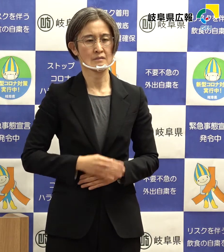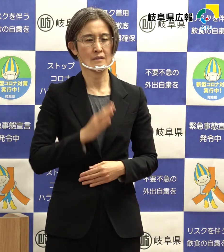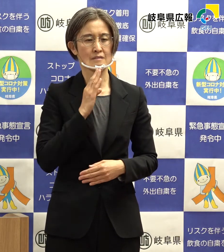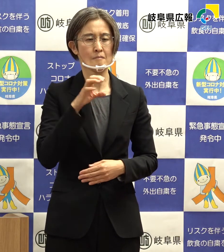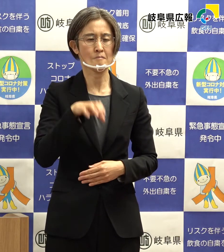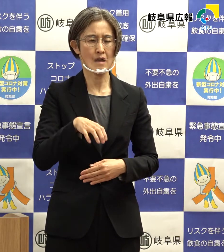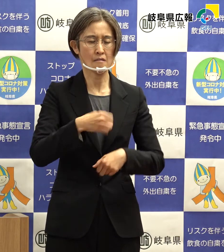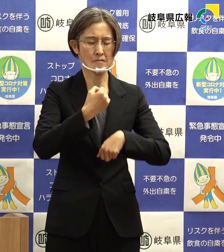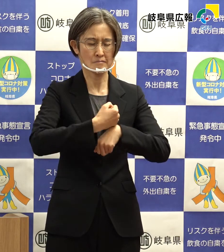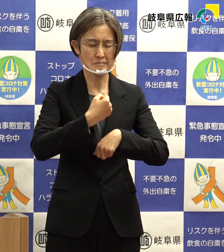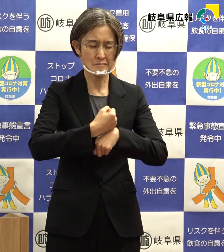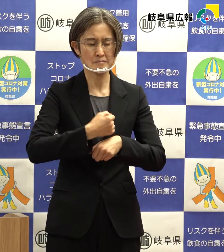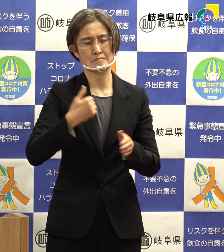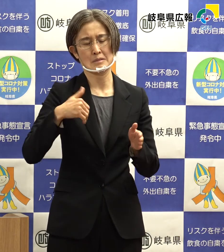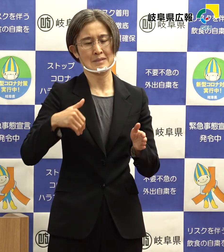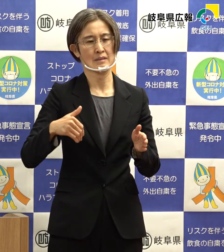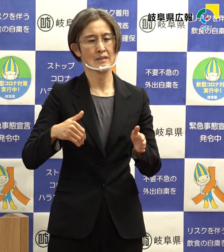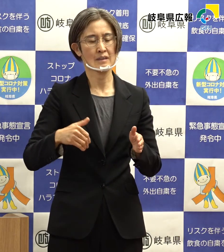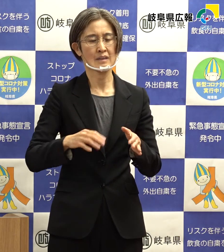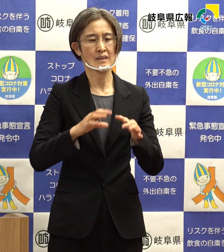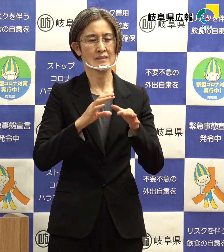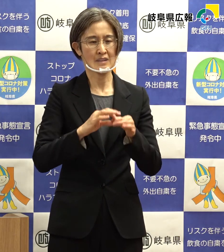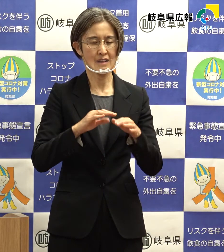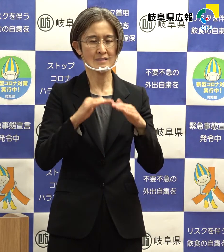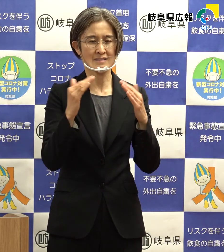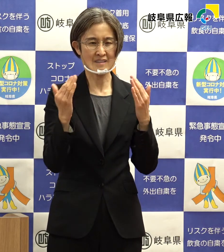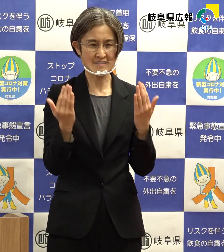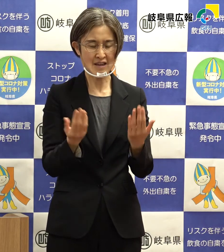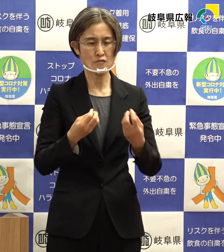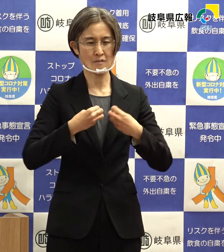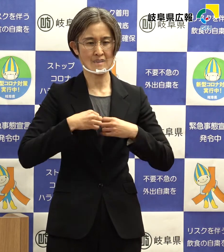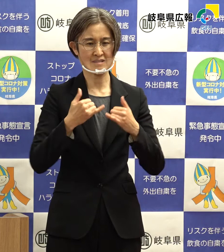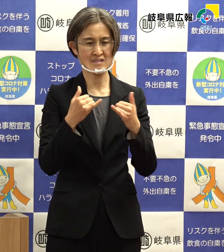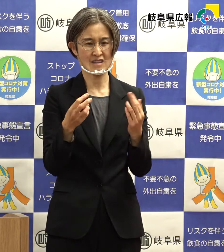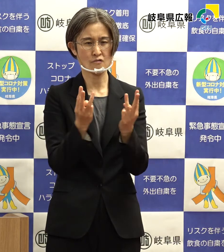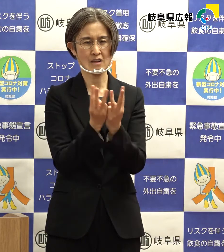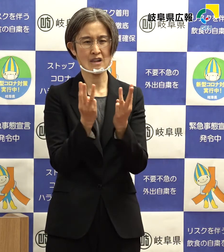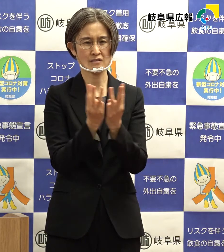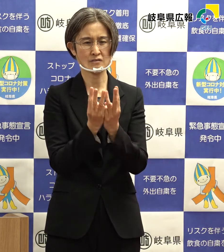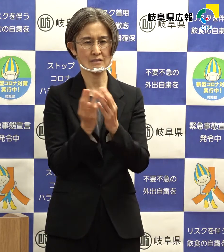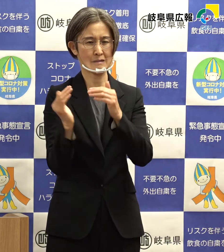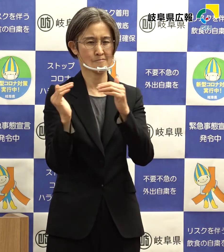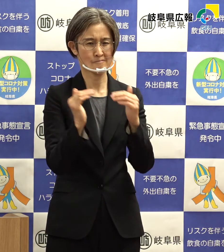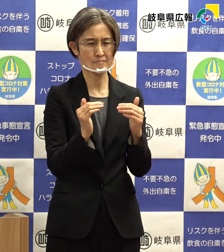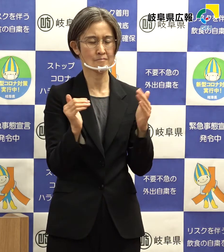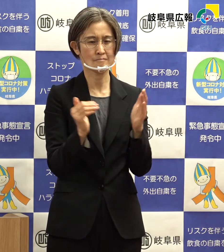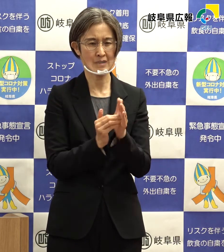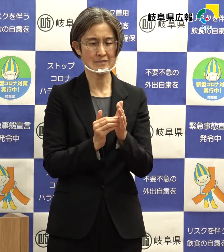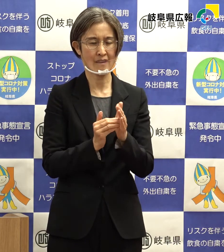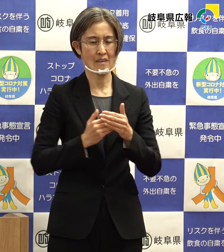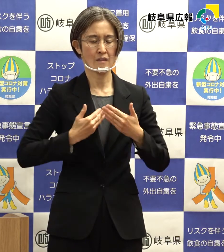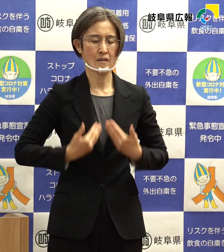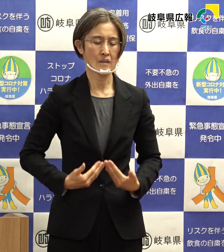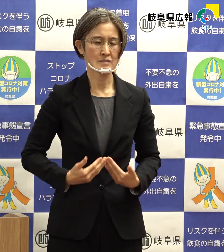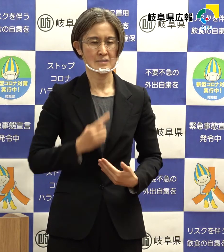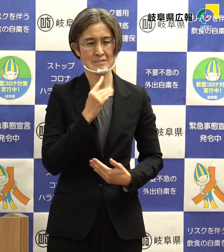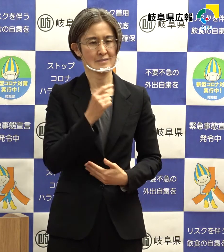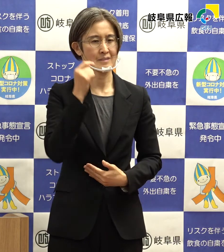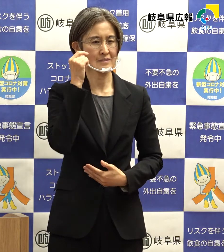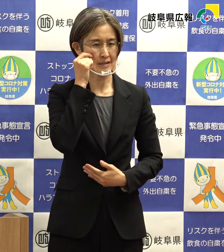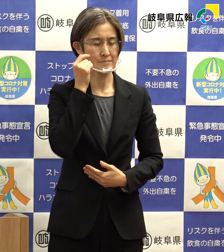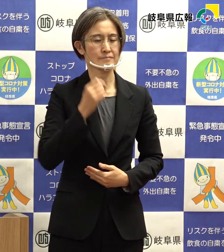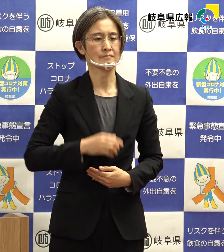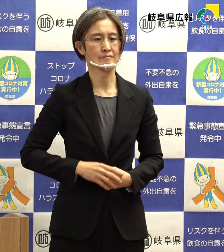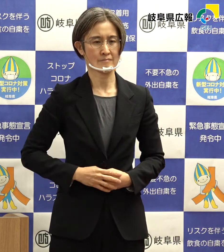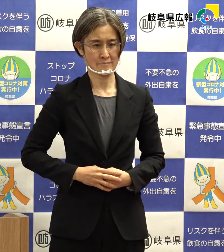、まず全体の母数がある程度収まってこないことには安心できませんので、そういう意味ではまあ、